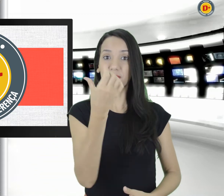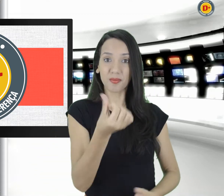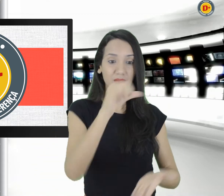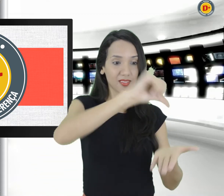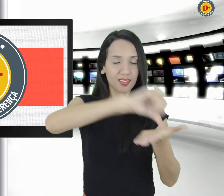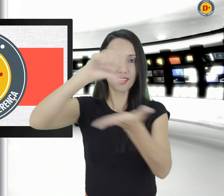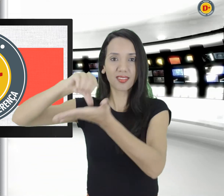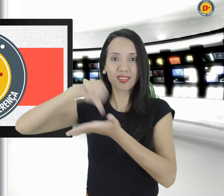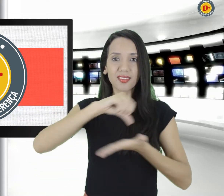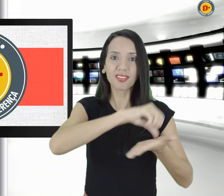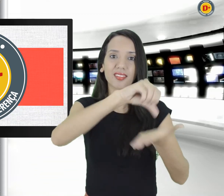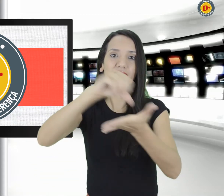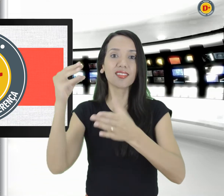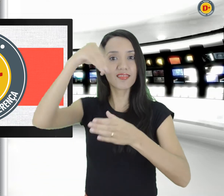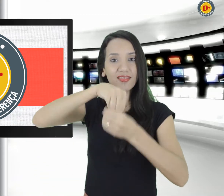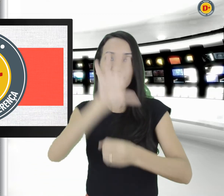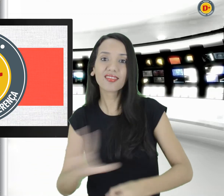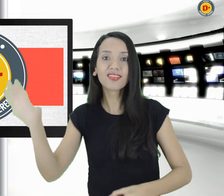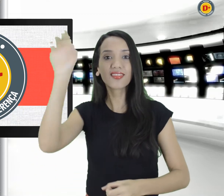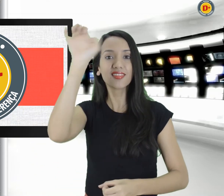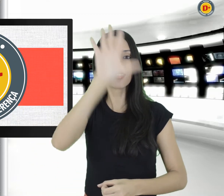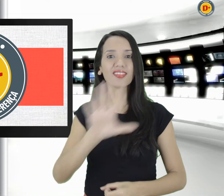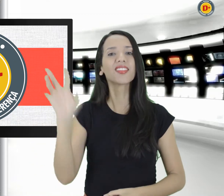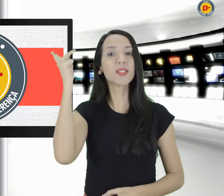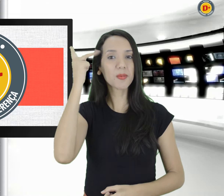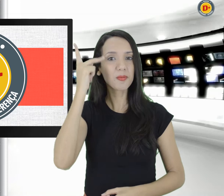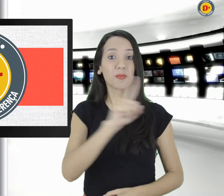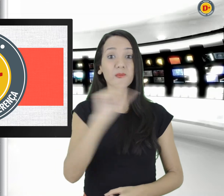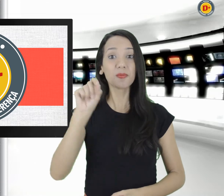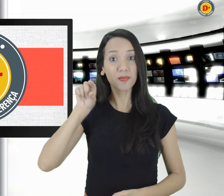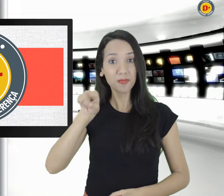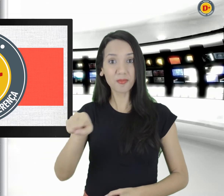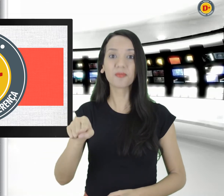unidades em todo o estado de São Paulo, com mais de 100 mil atendimentos por mês.